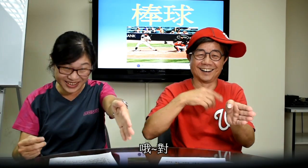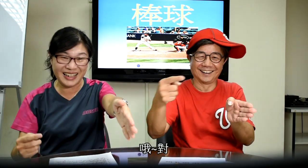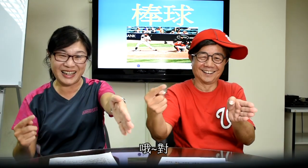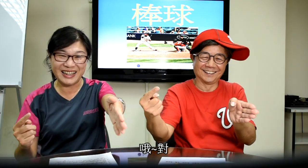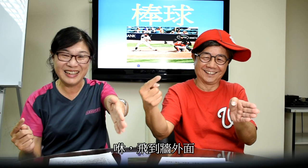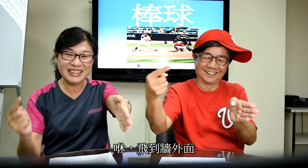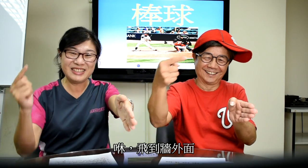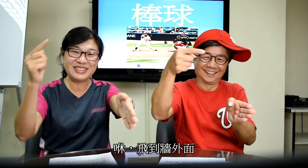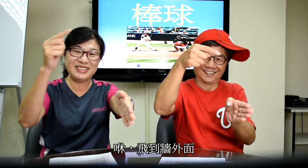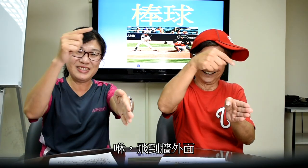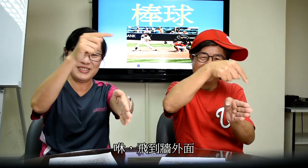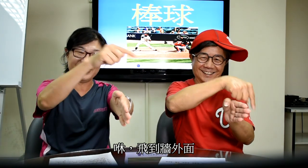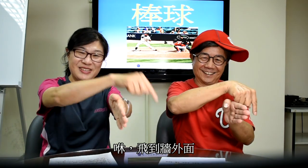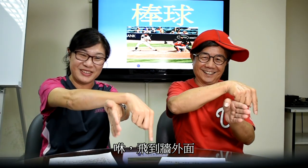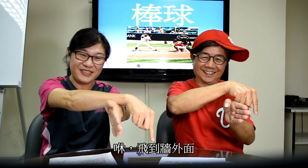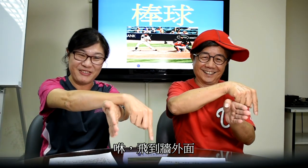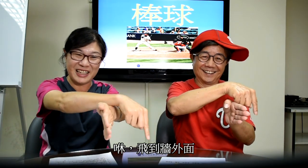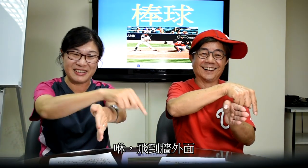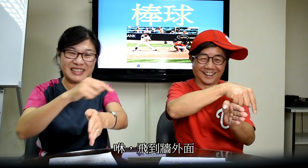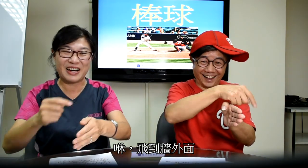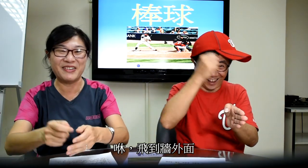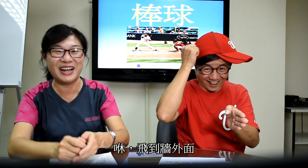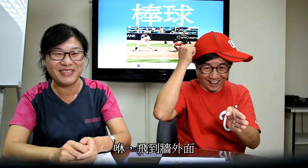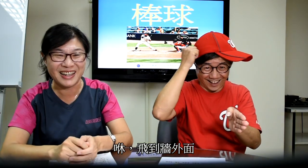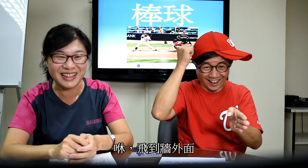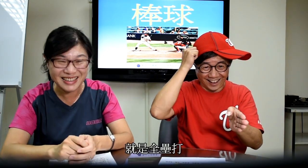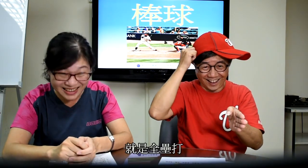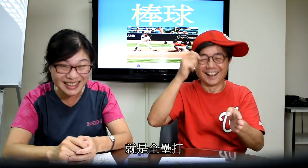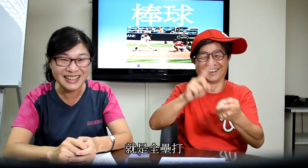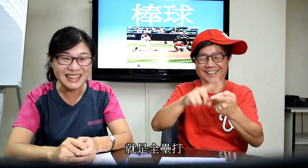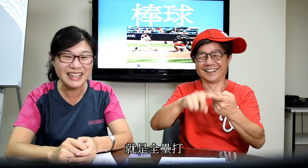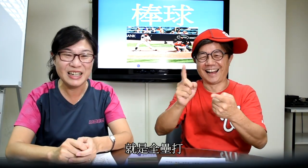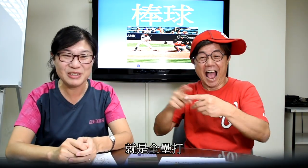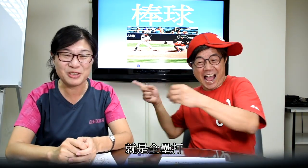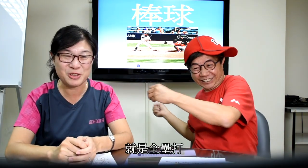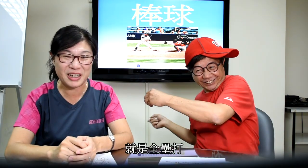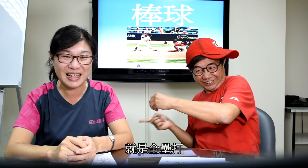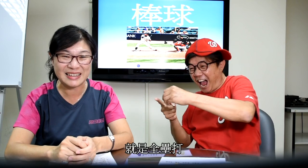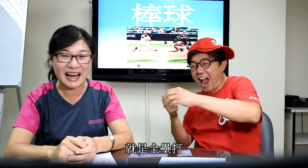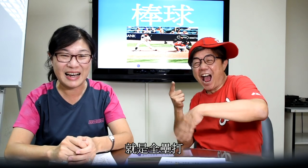对，咻飞到墙外面，就是全垒打。